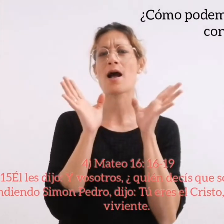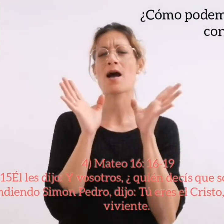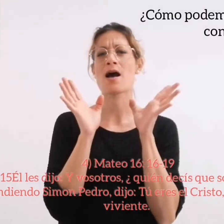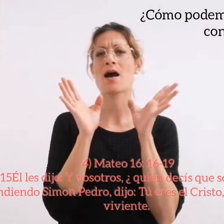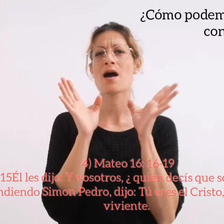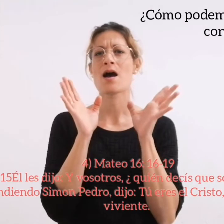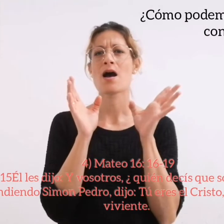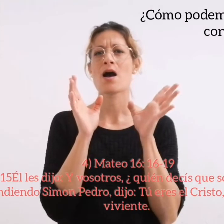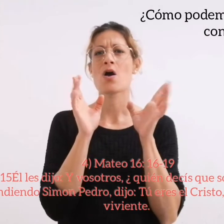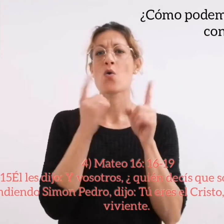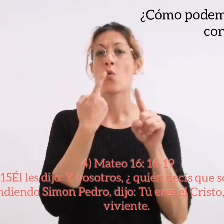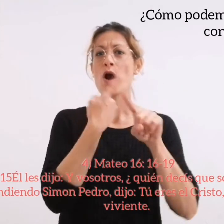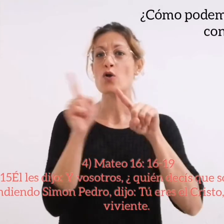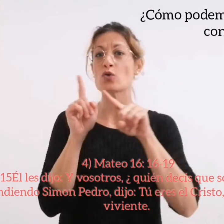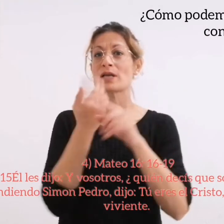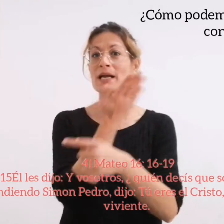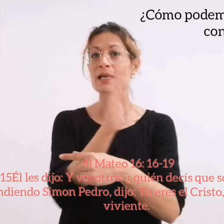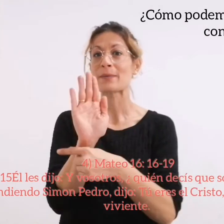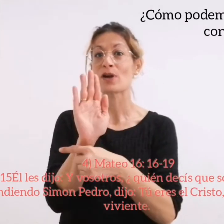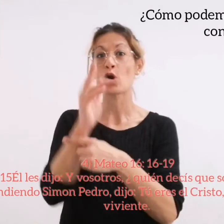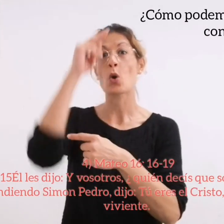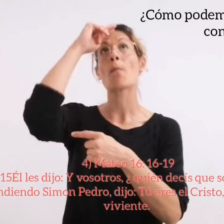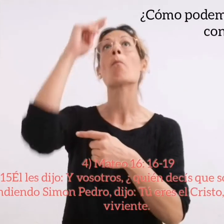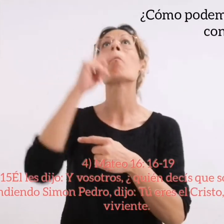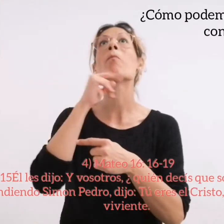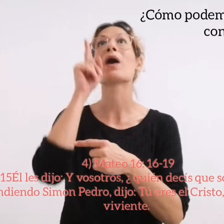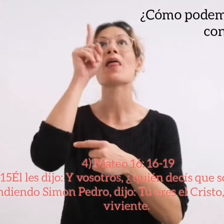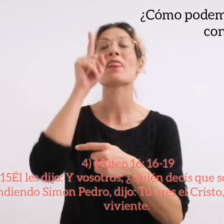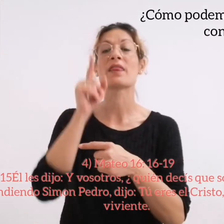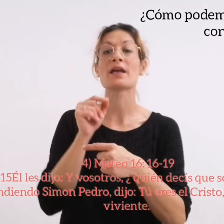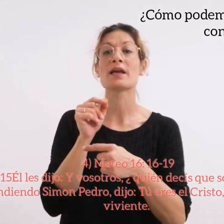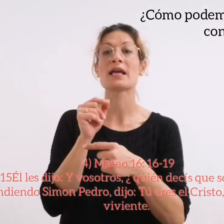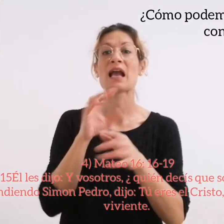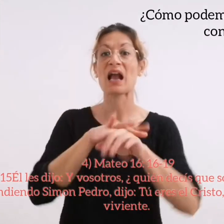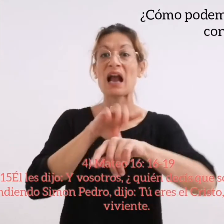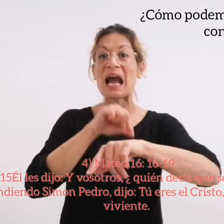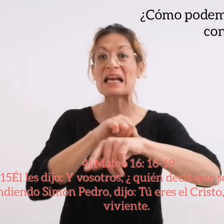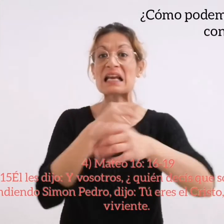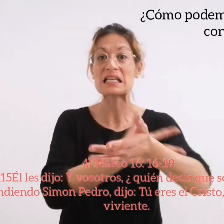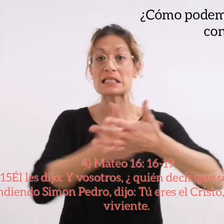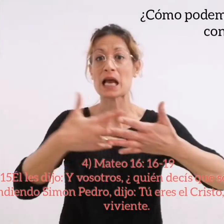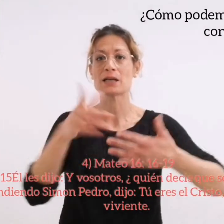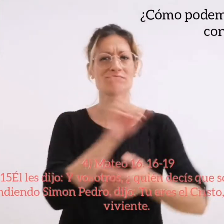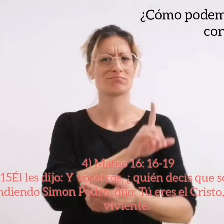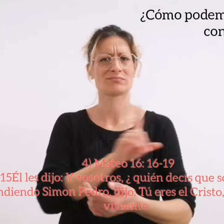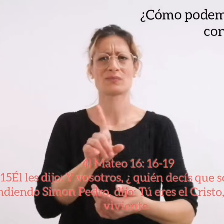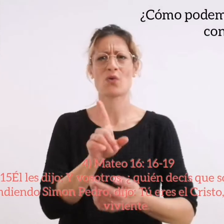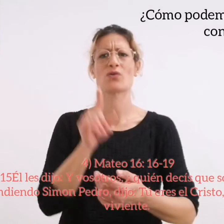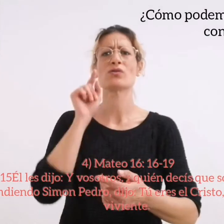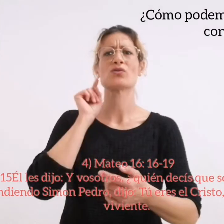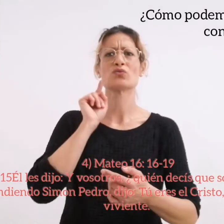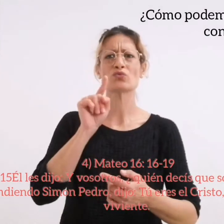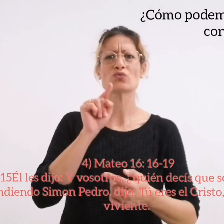reveló el Padre, dice: ni carne ni sangre. Él confesó en Mateo 16:16, tú eres el Cristo, el Hijo del Dios